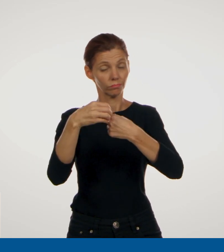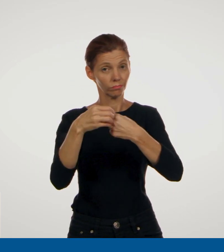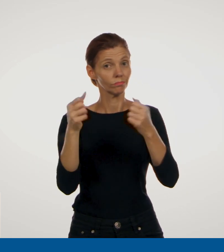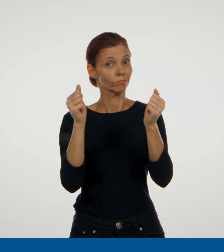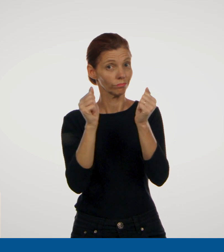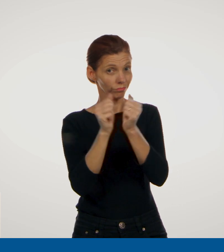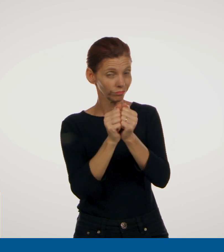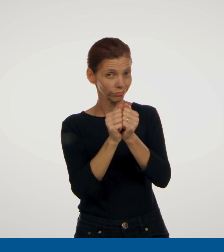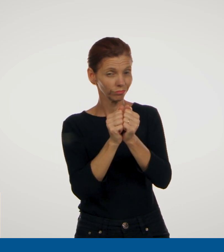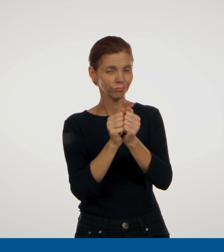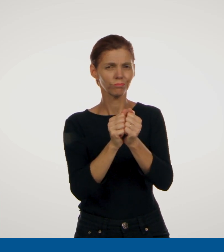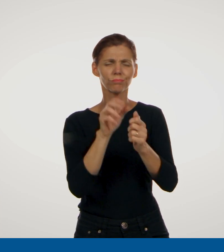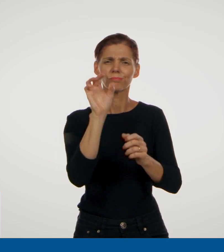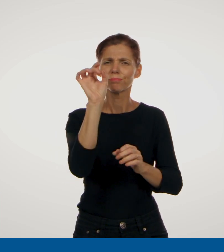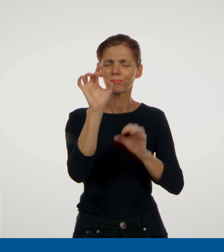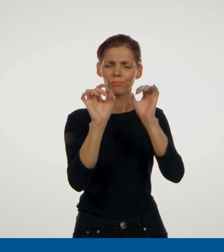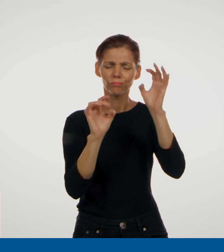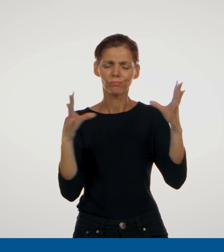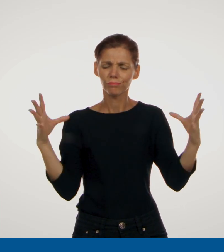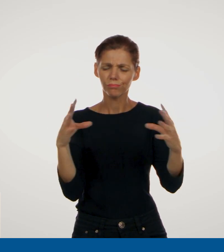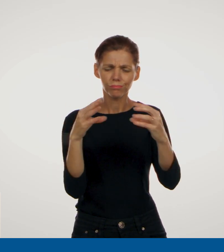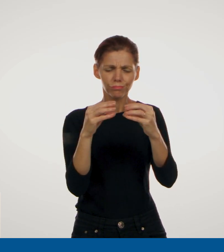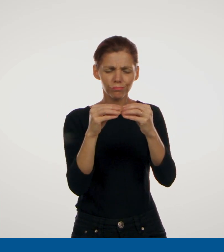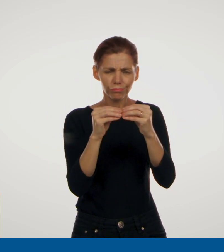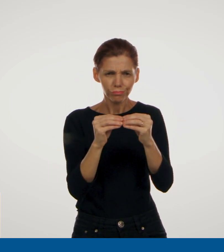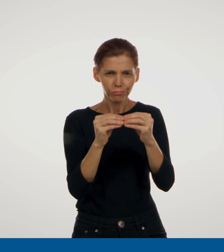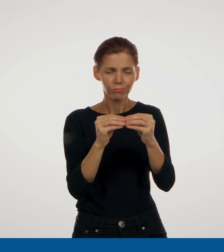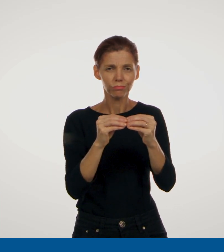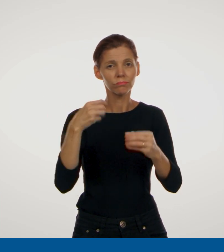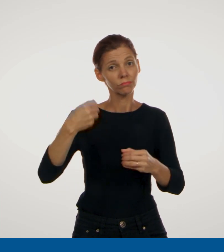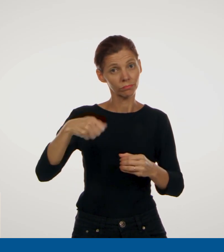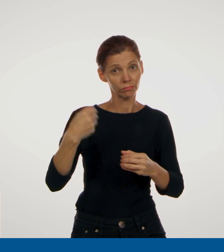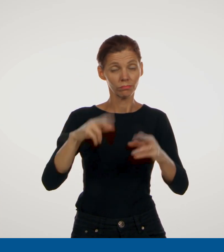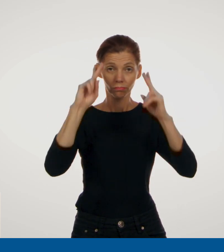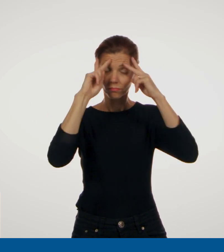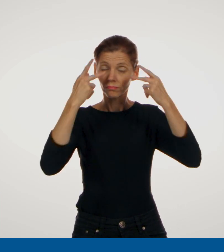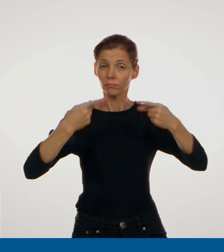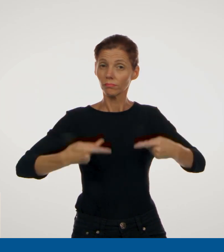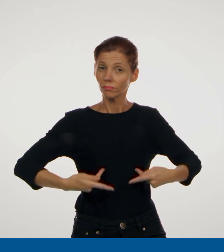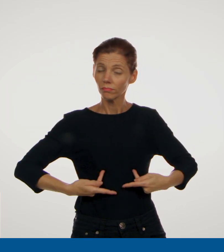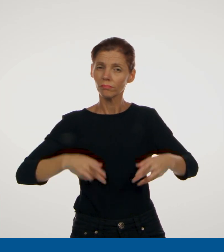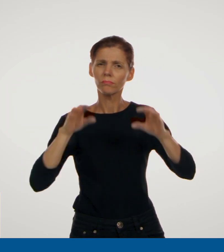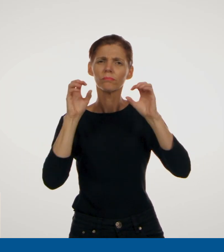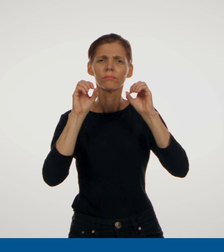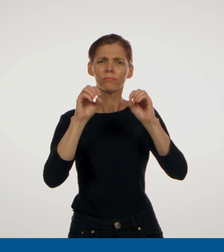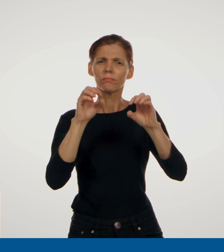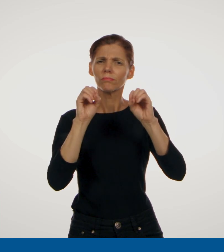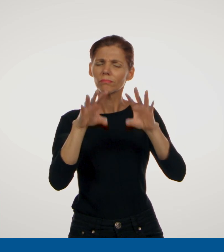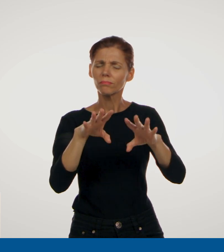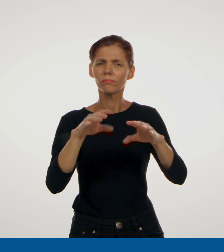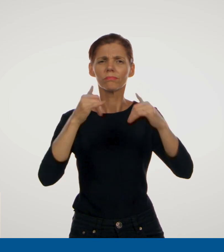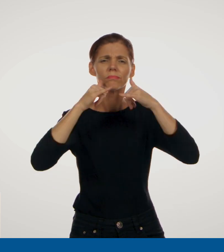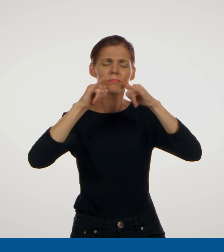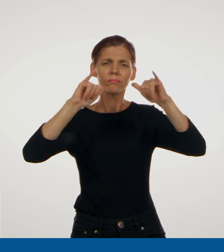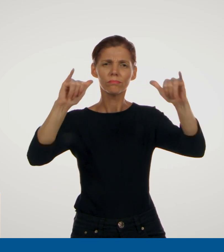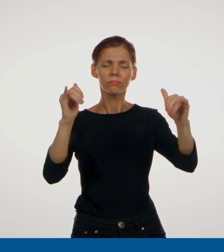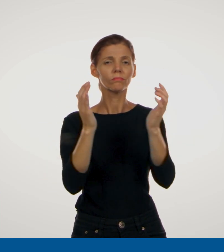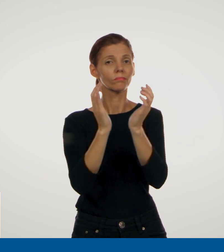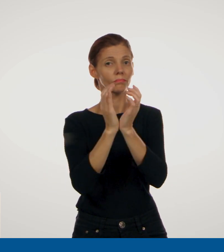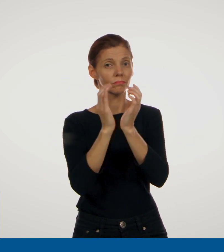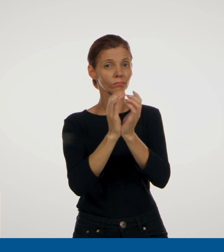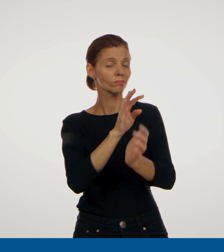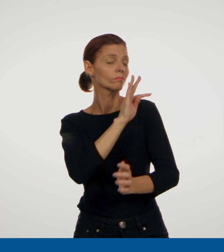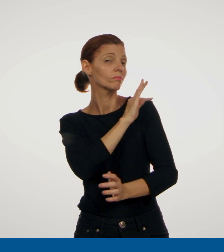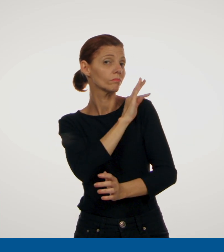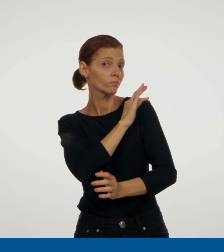áreas do conhecimento, têm uma especificidade que sintetiza uma necessidade do ser humano de transmitir aos seus descendentes